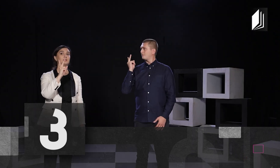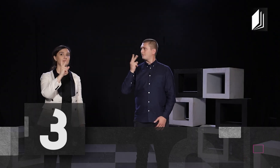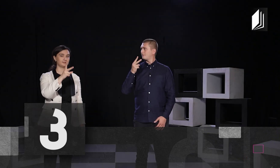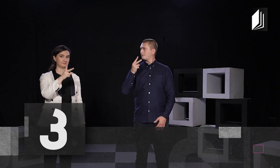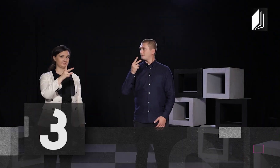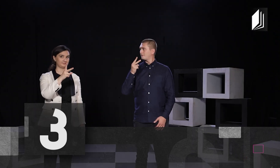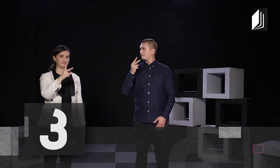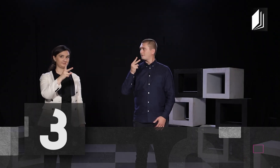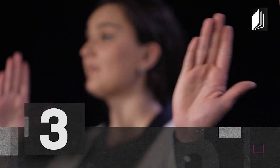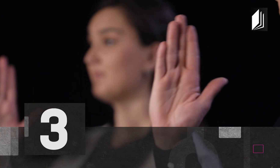K. V